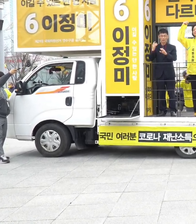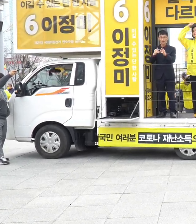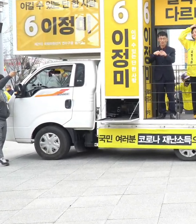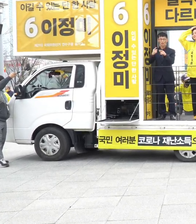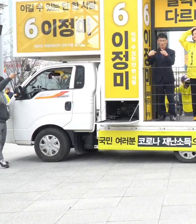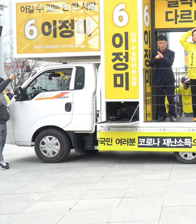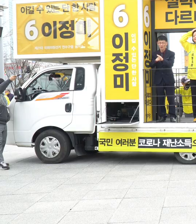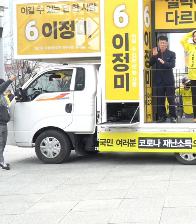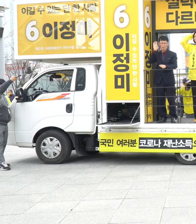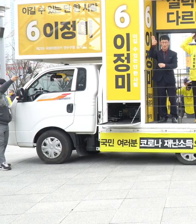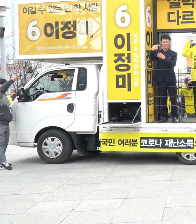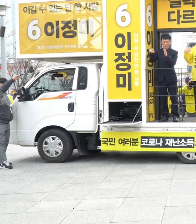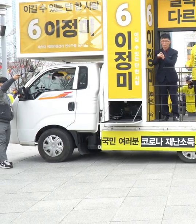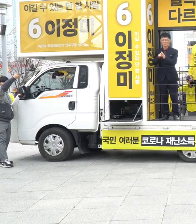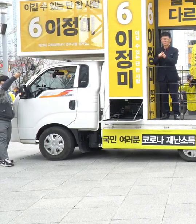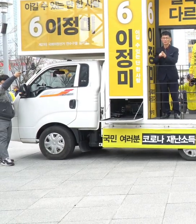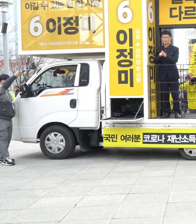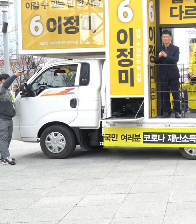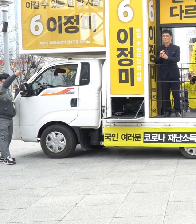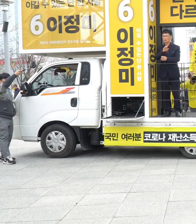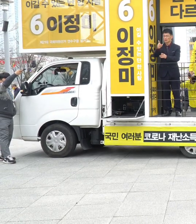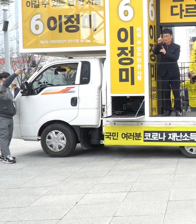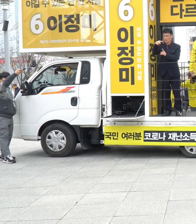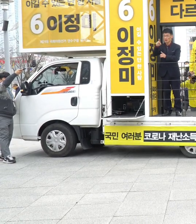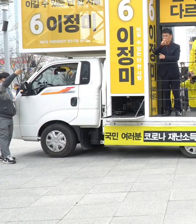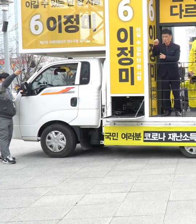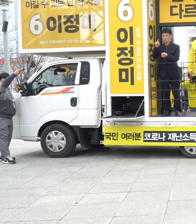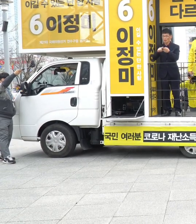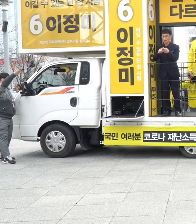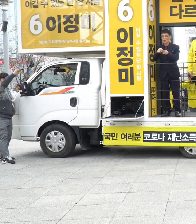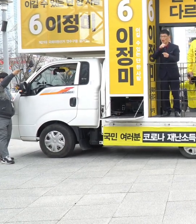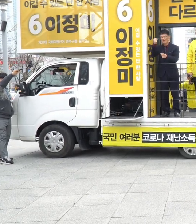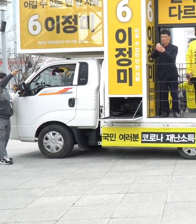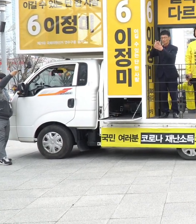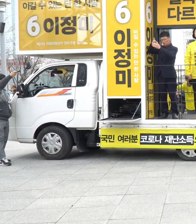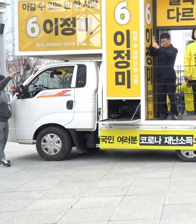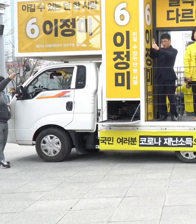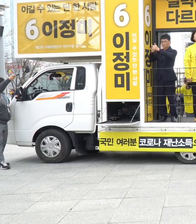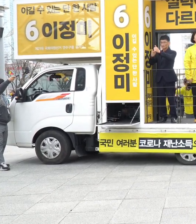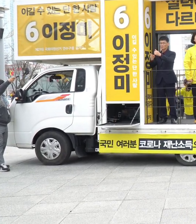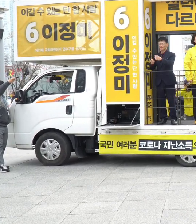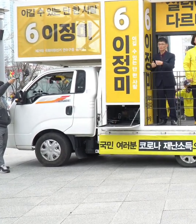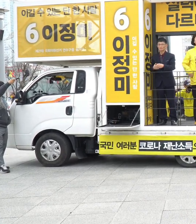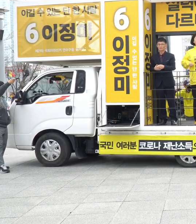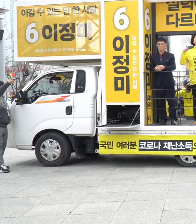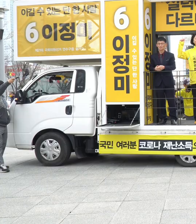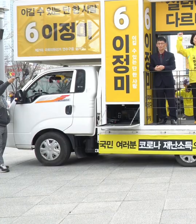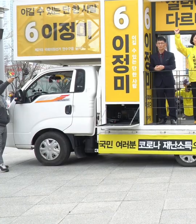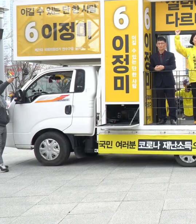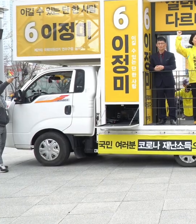한국 정치 미래를 위해서 우리 이정민을 당선시켜 주십시오, 여러분.